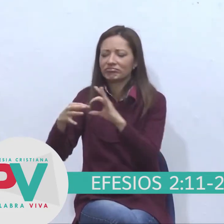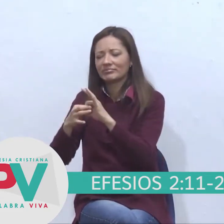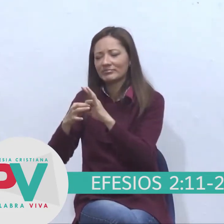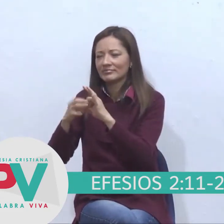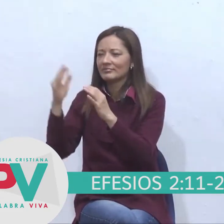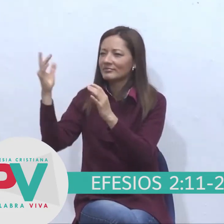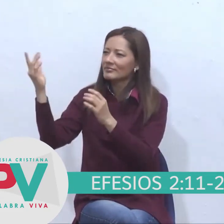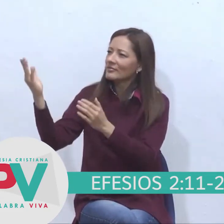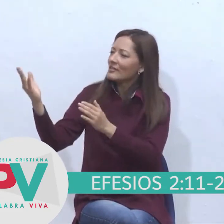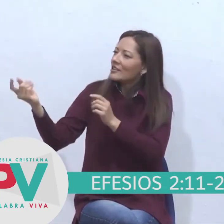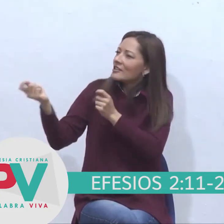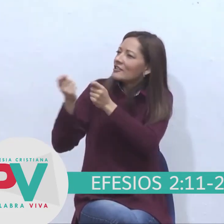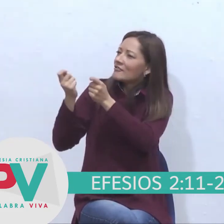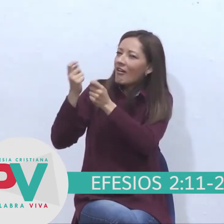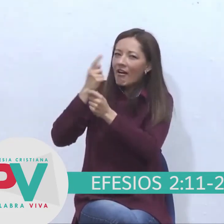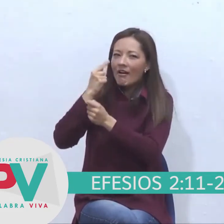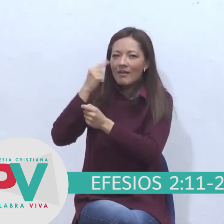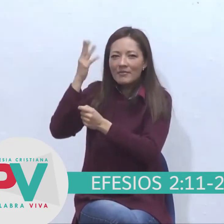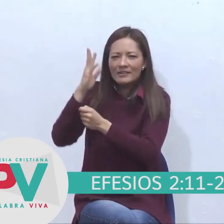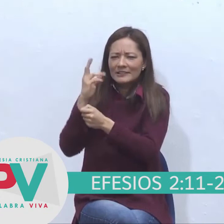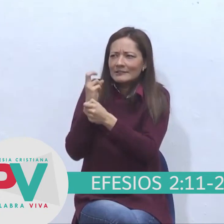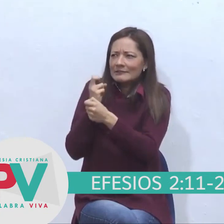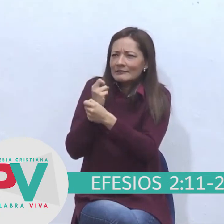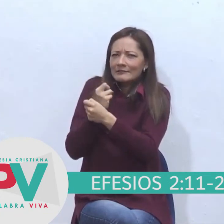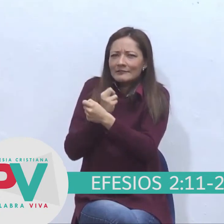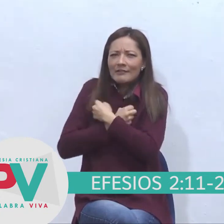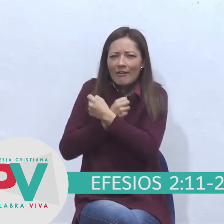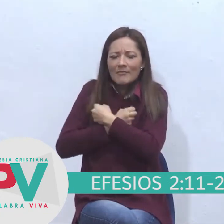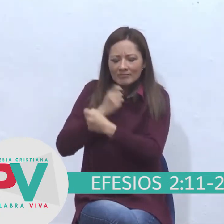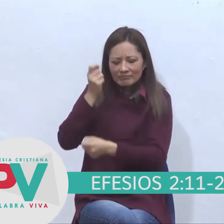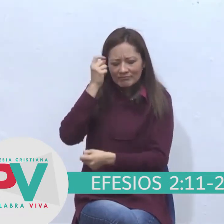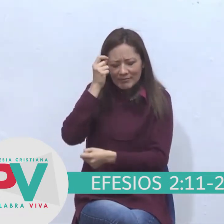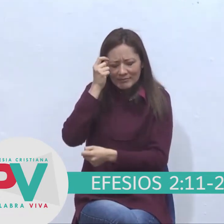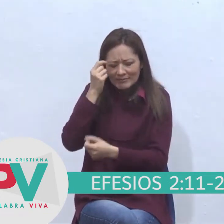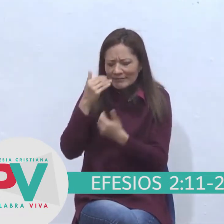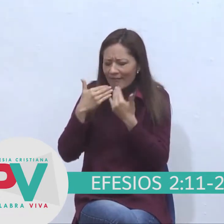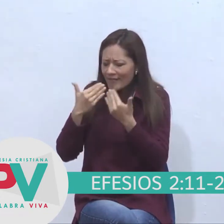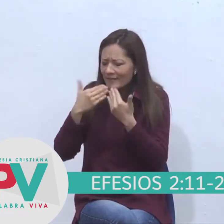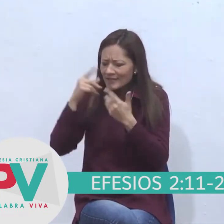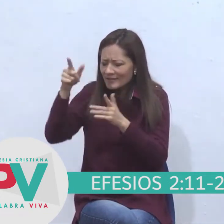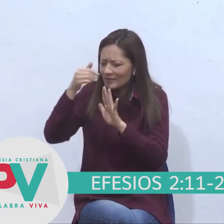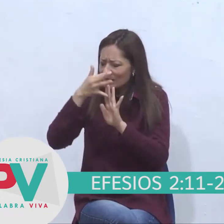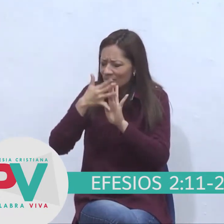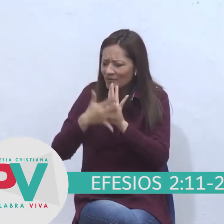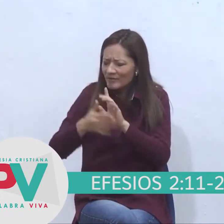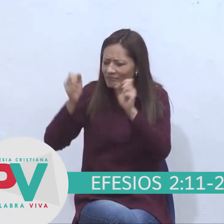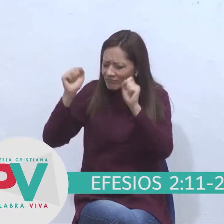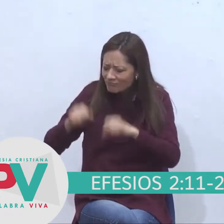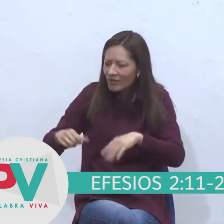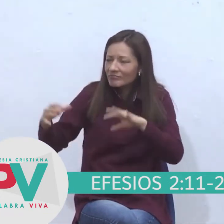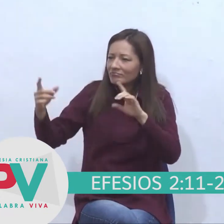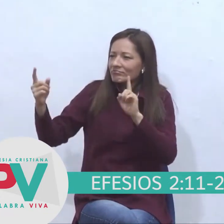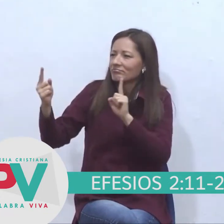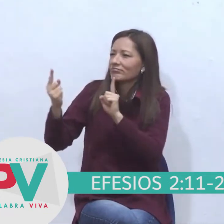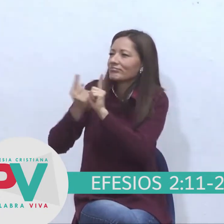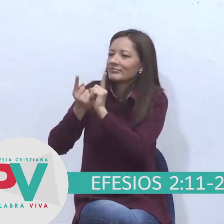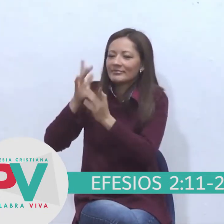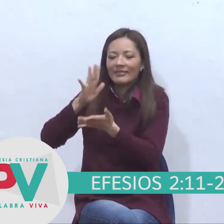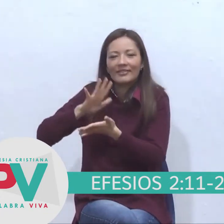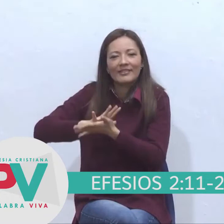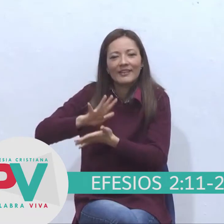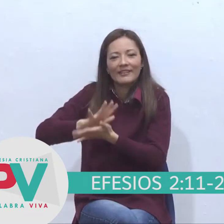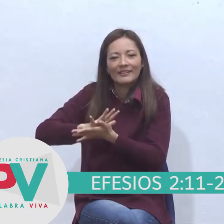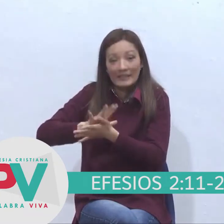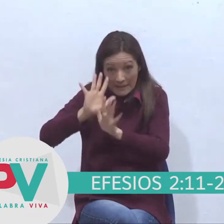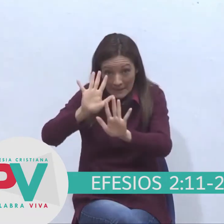gozo, amándolo, haciendo memoria del Señor, gracias porque por tu sangre ahora me puedo acercar tranquilamente. Pero